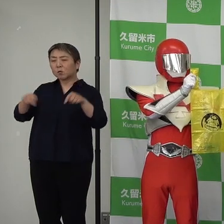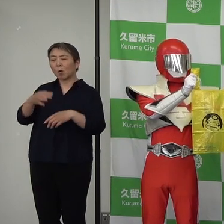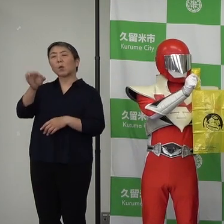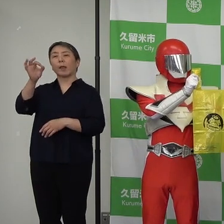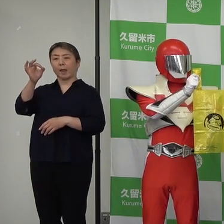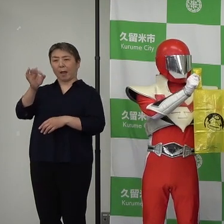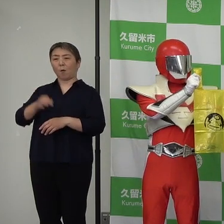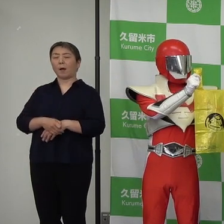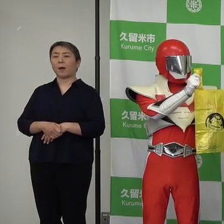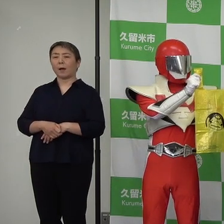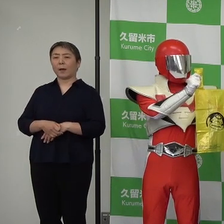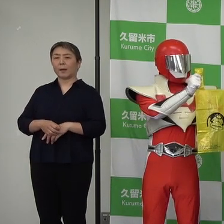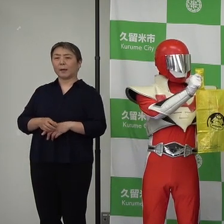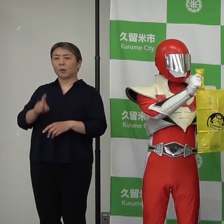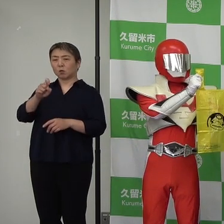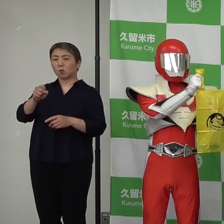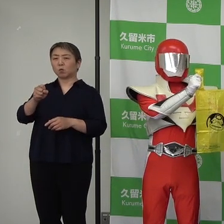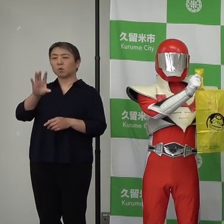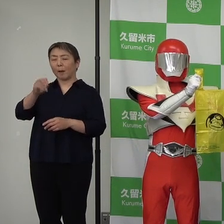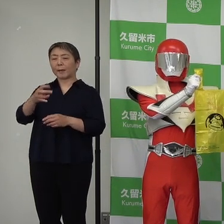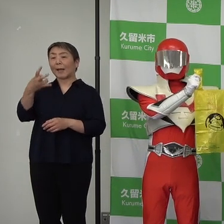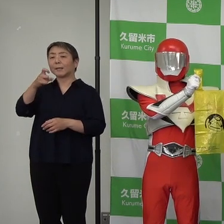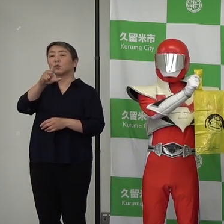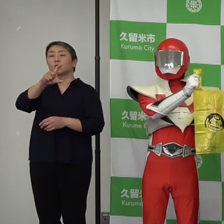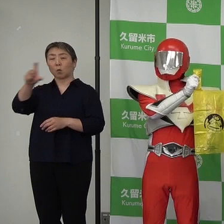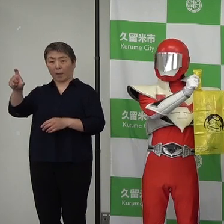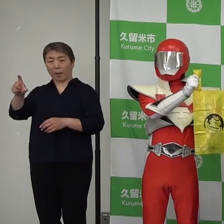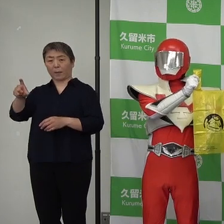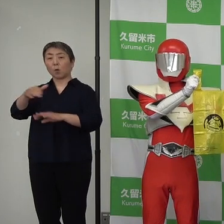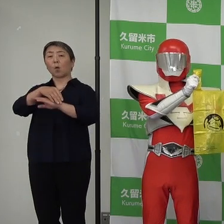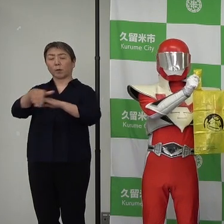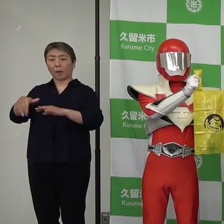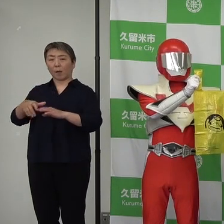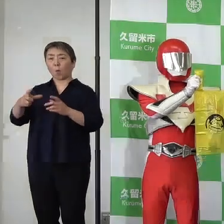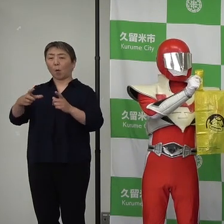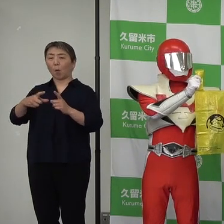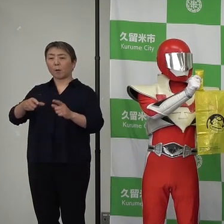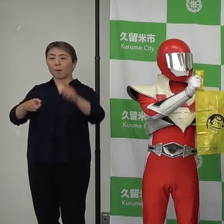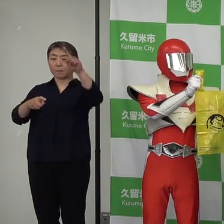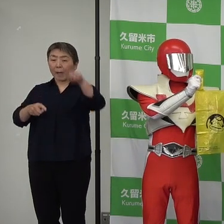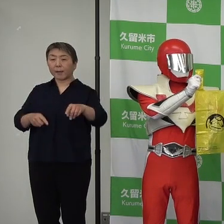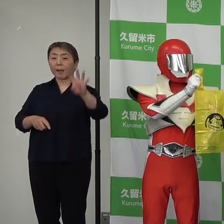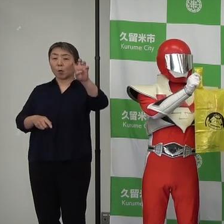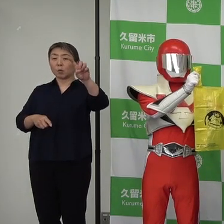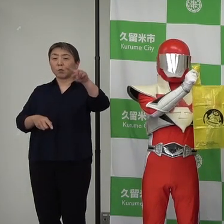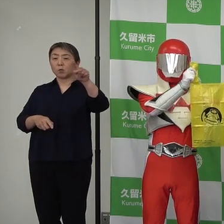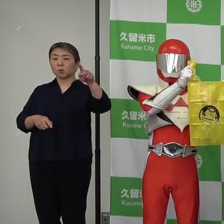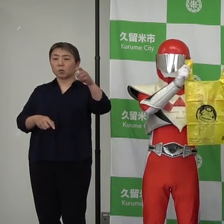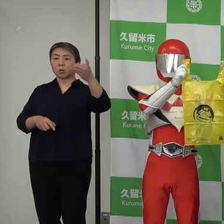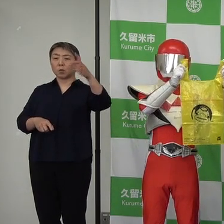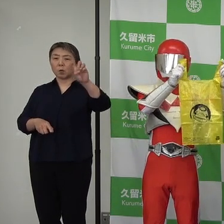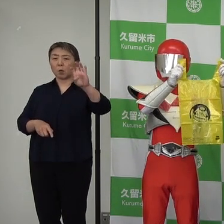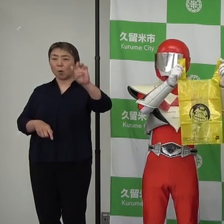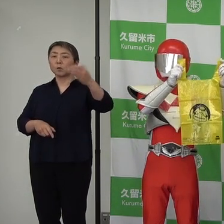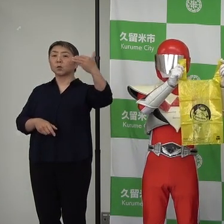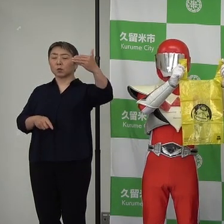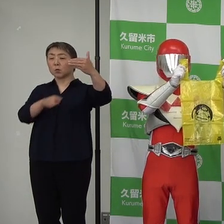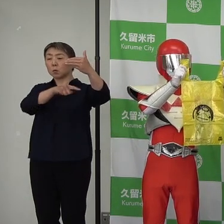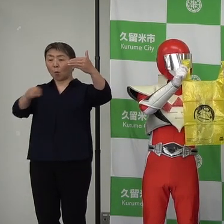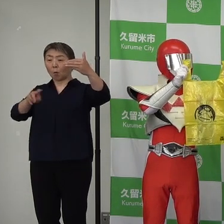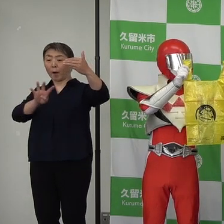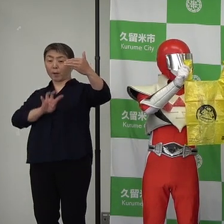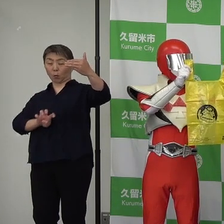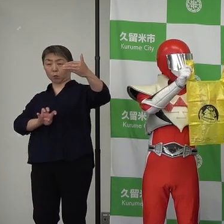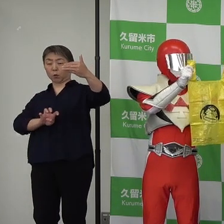は10枚で80円になります。大きさは縦が49センチ、横